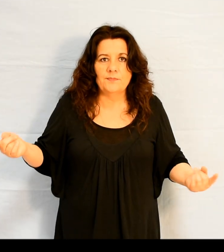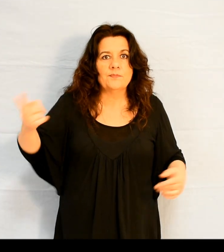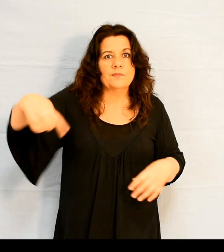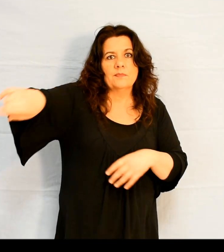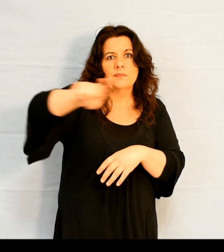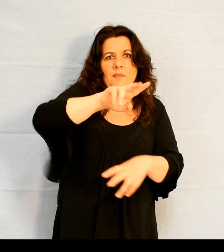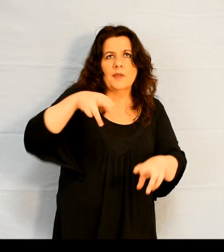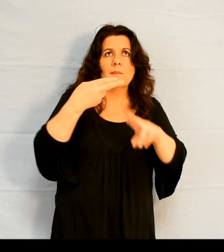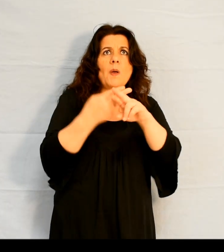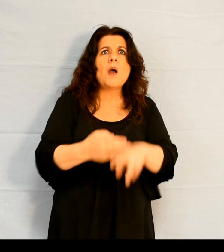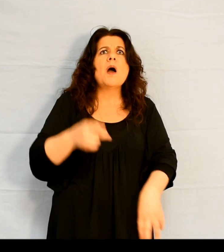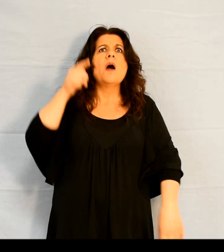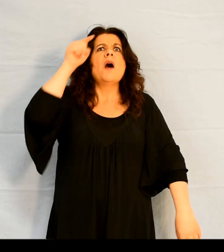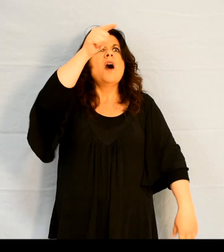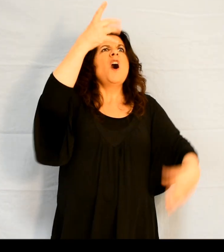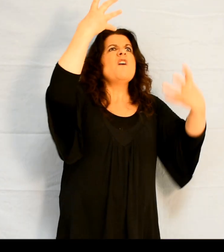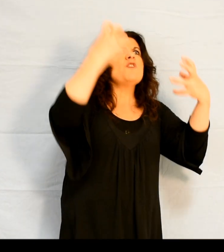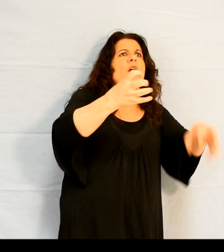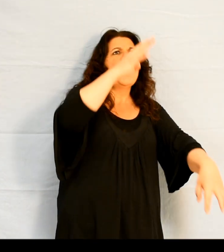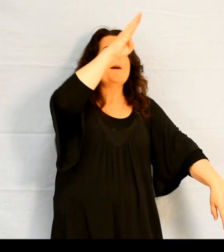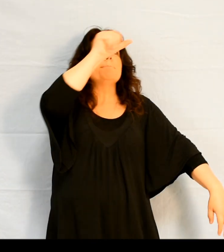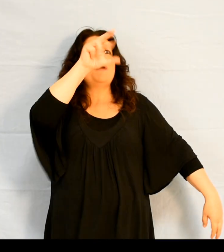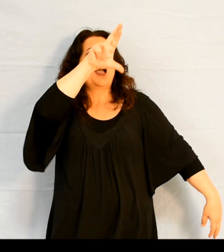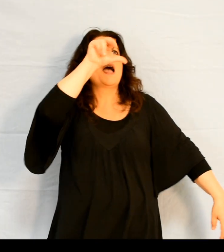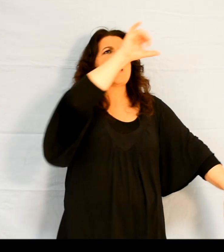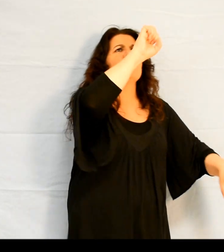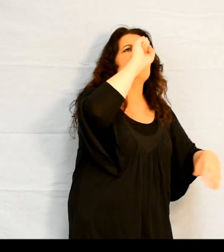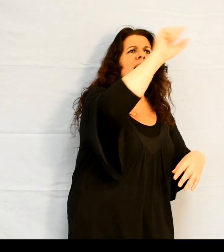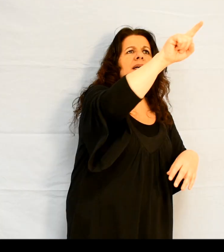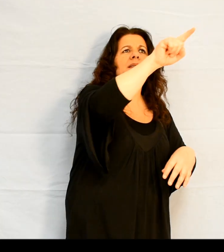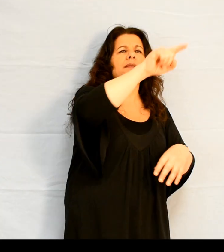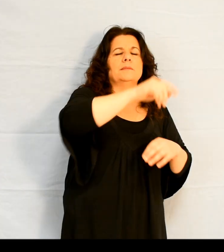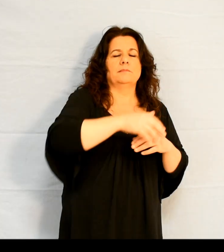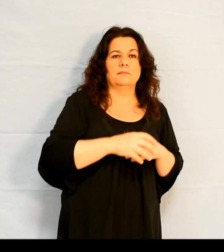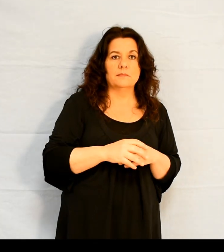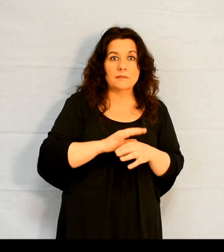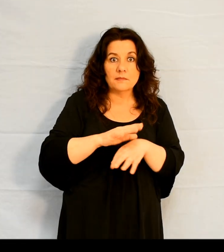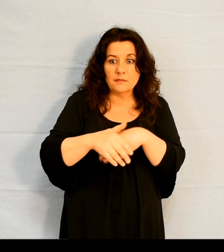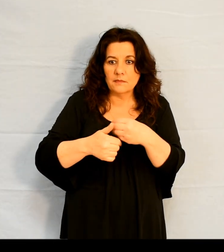Pilate leur dit, « Que ferai-je donc de Jésus appelé le Christ ?»